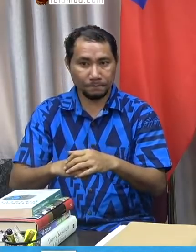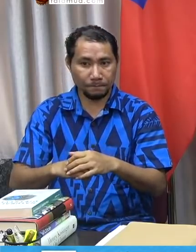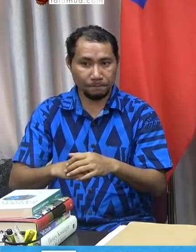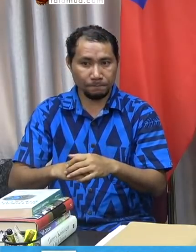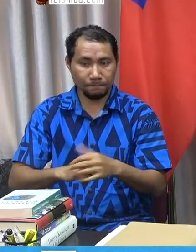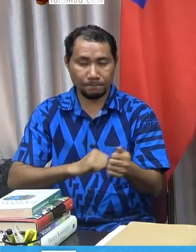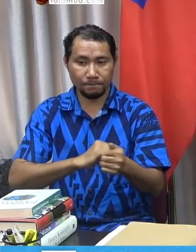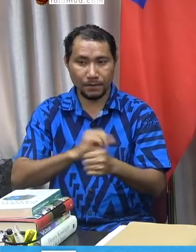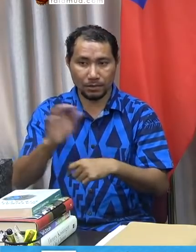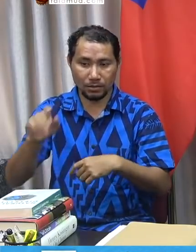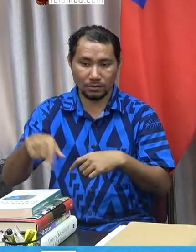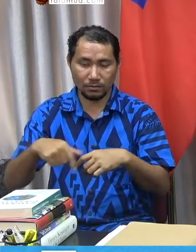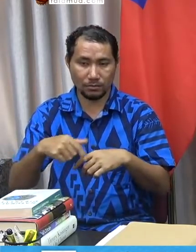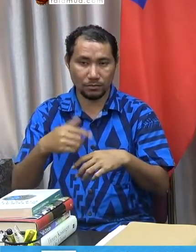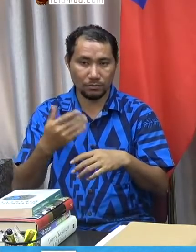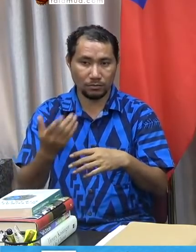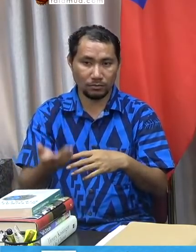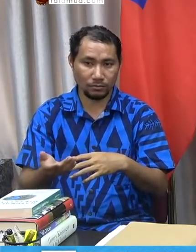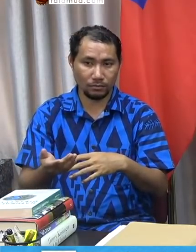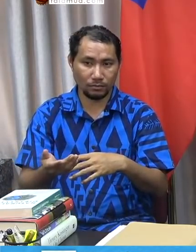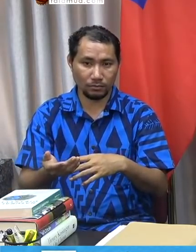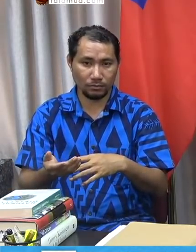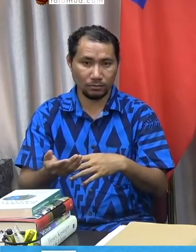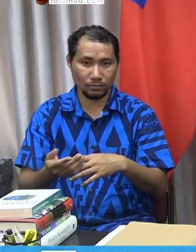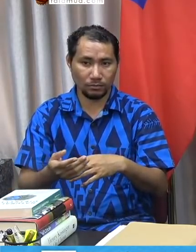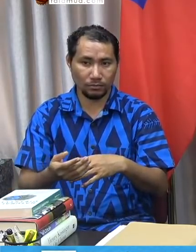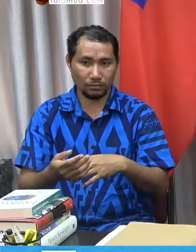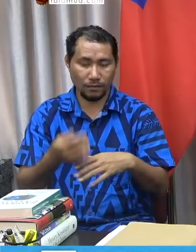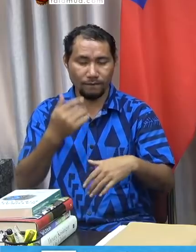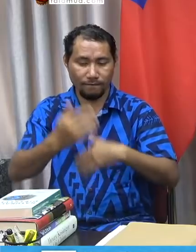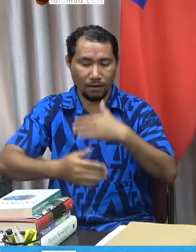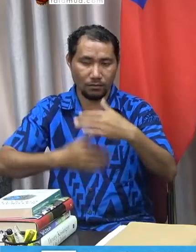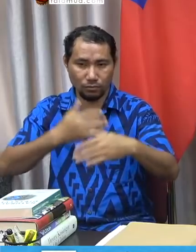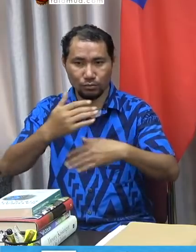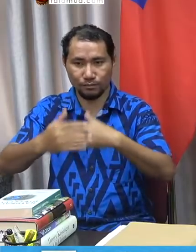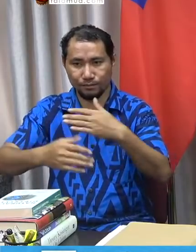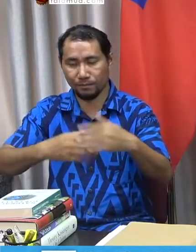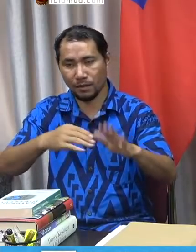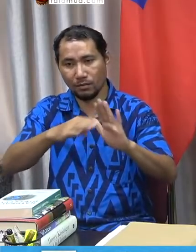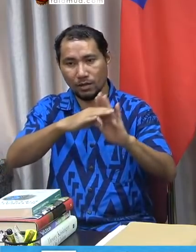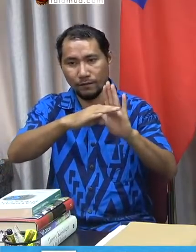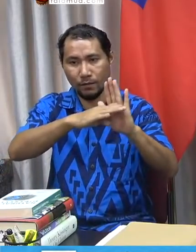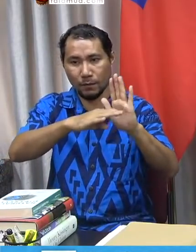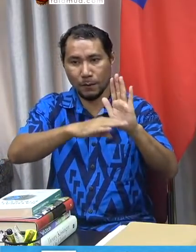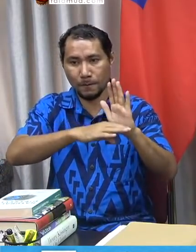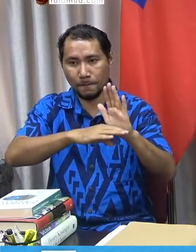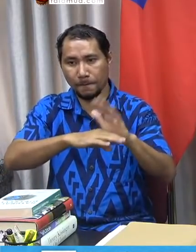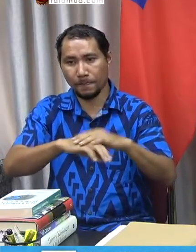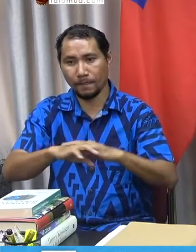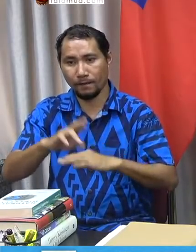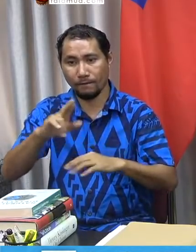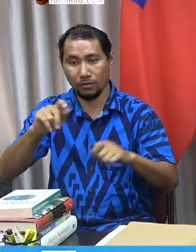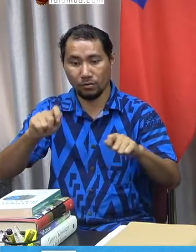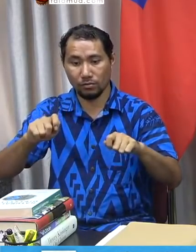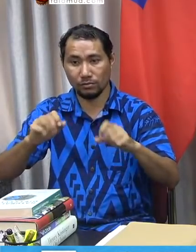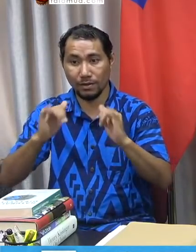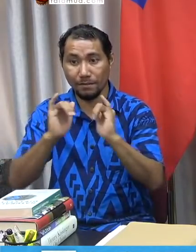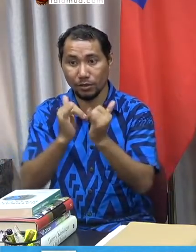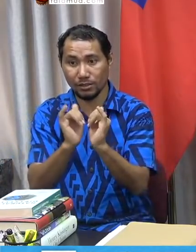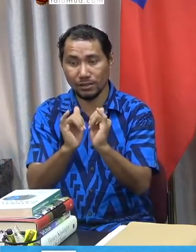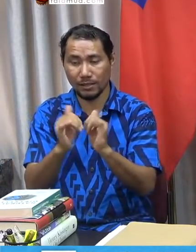pea i lalo o polo inga o le tūlanga o whaalawelawe tutupu